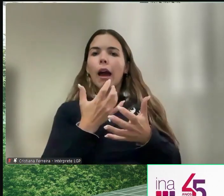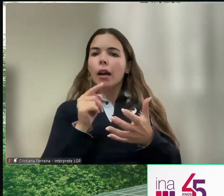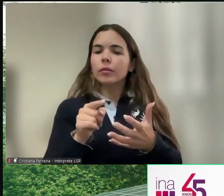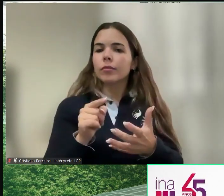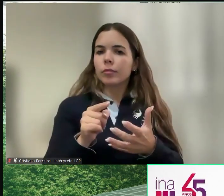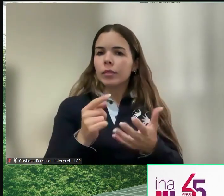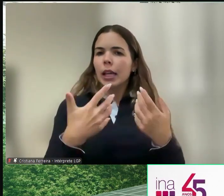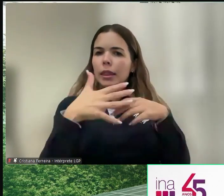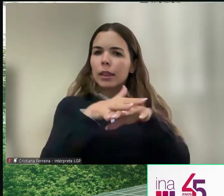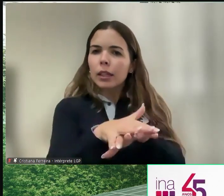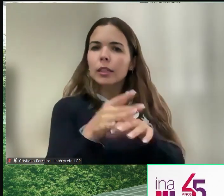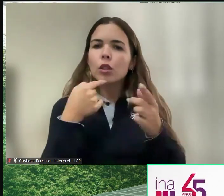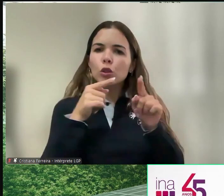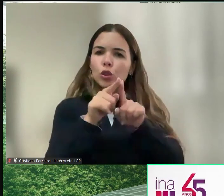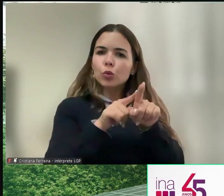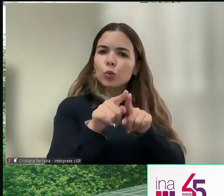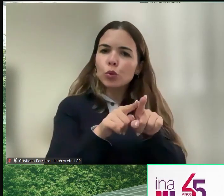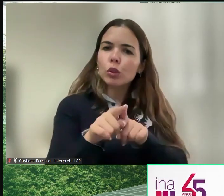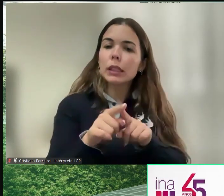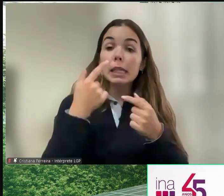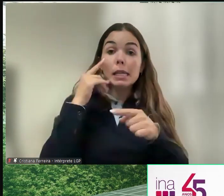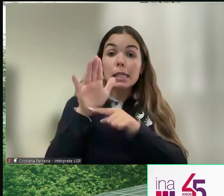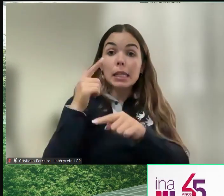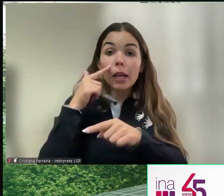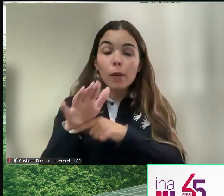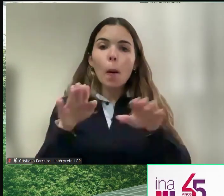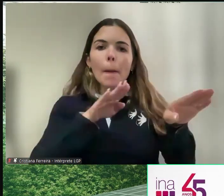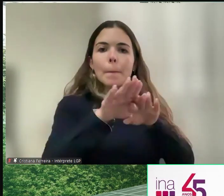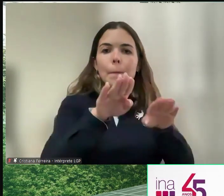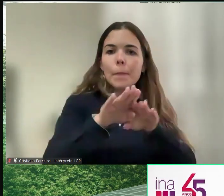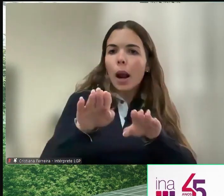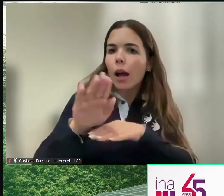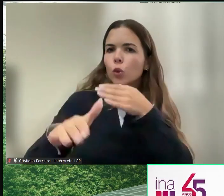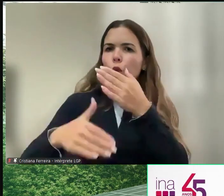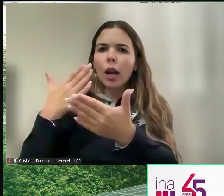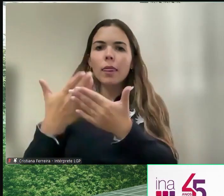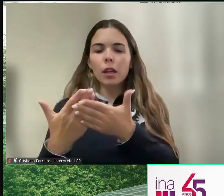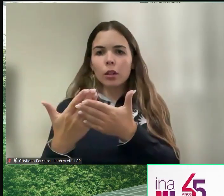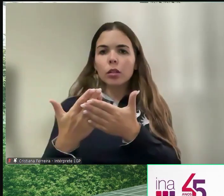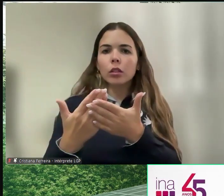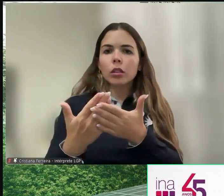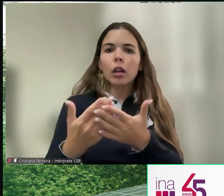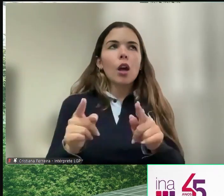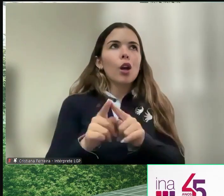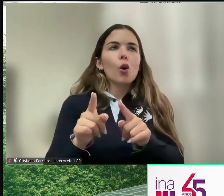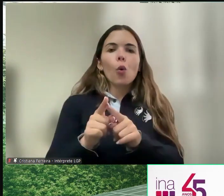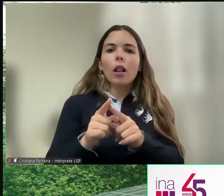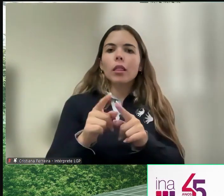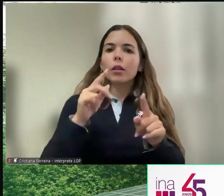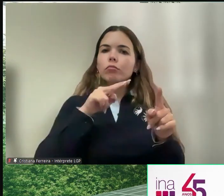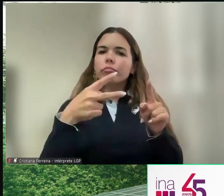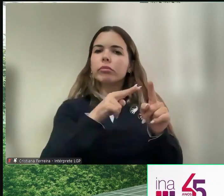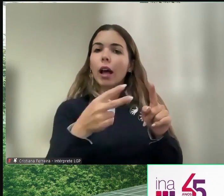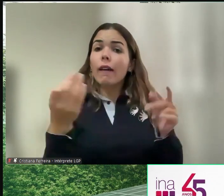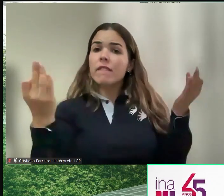a integração das políticas e os exemplos práticos que nos esteve aqui a oferecer, eles dão-nos uma certa visão de que há de